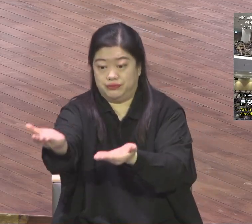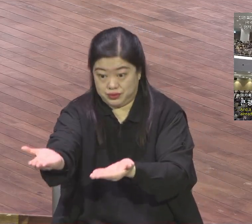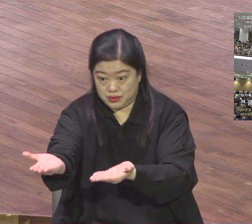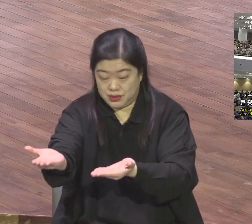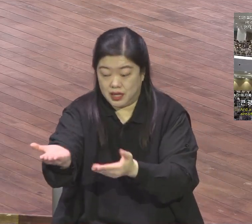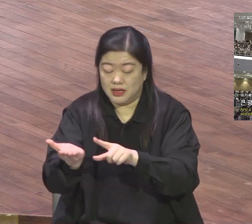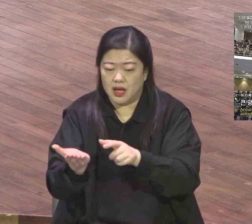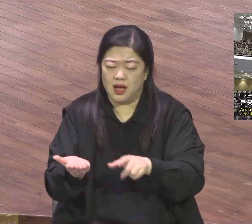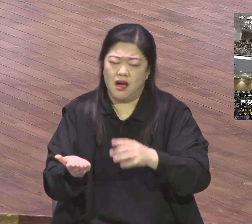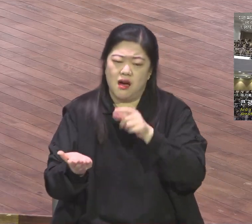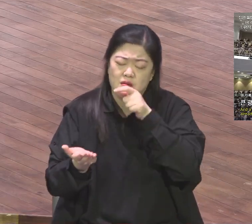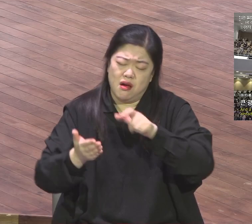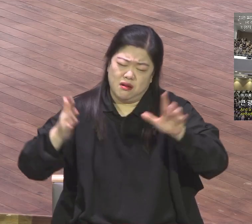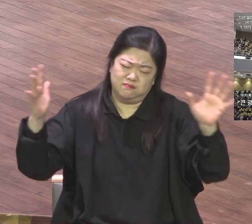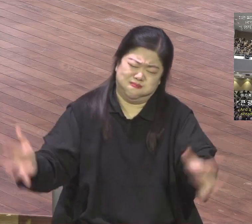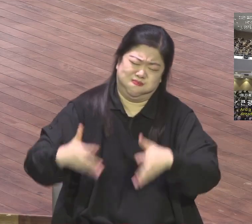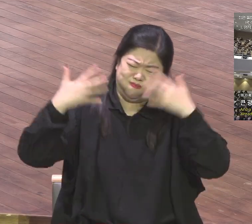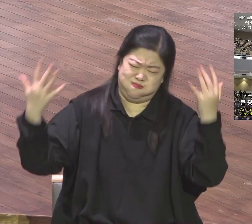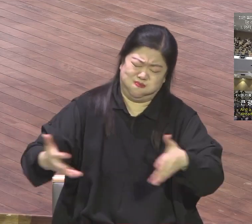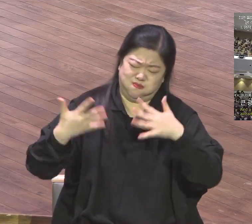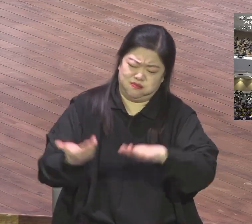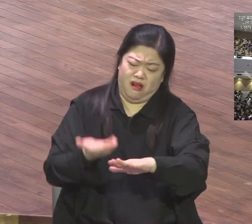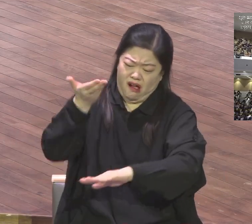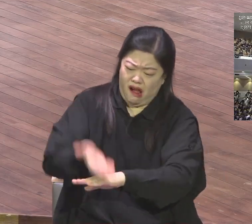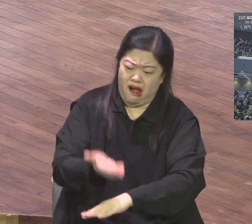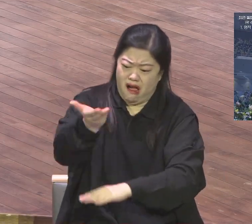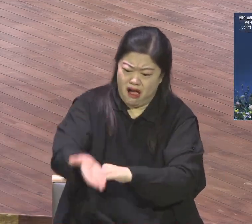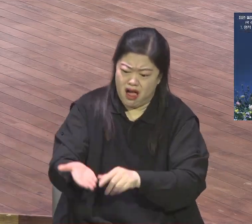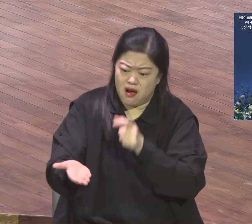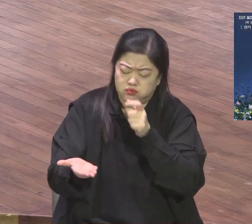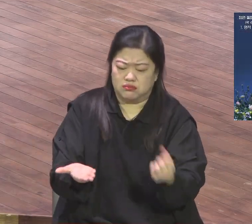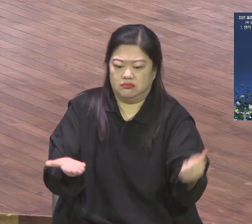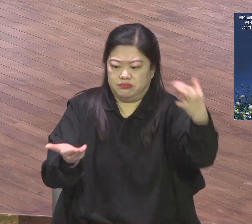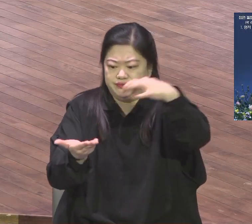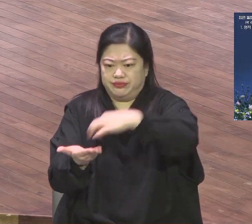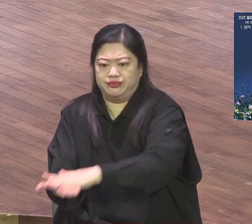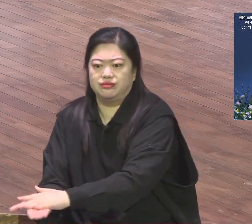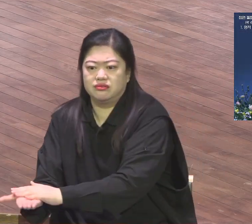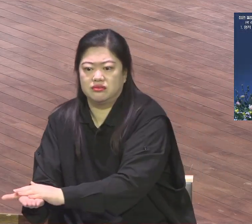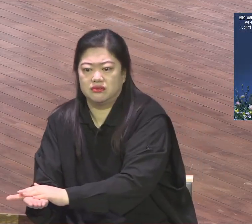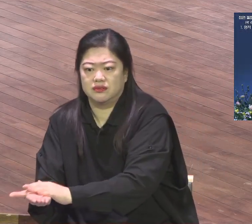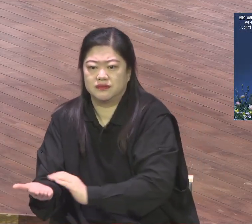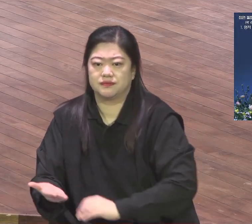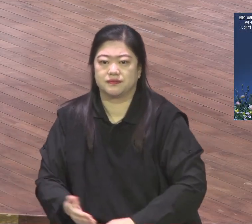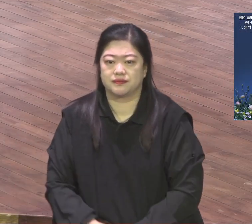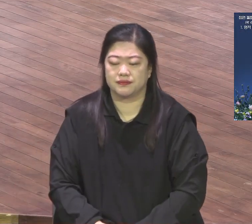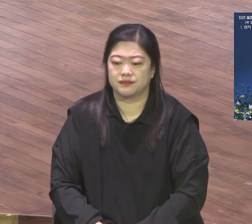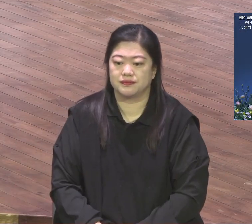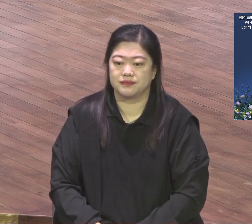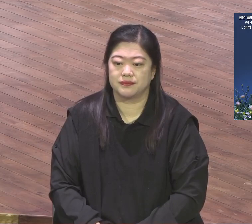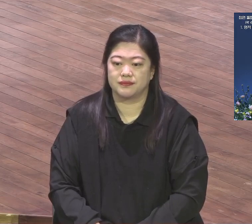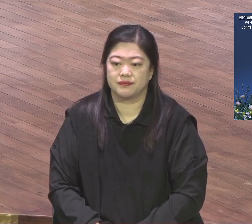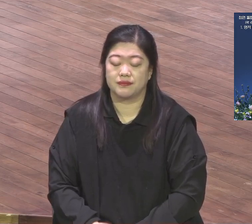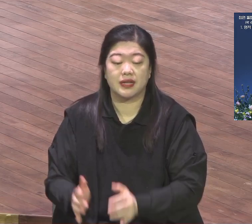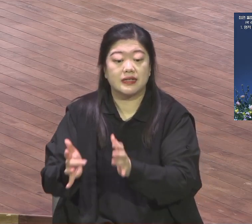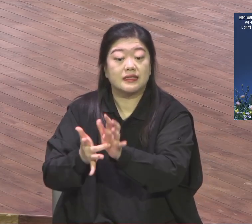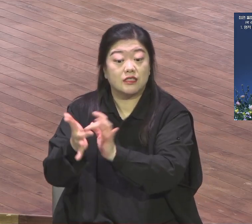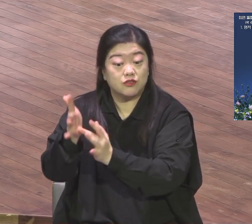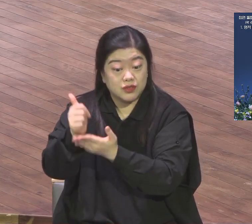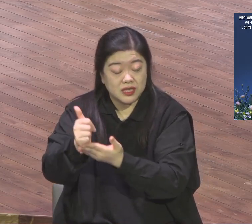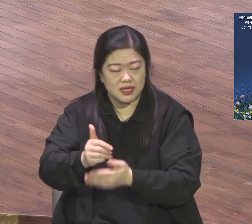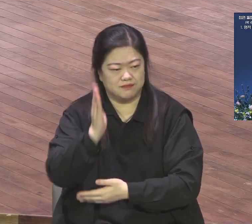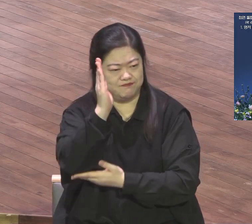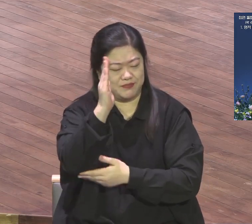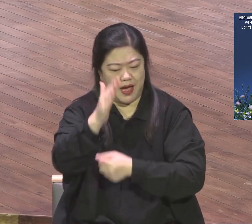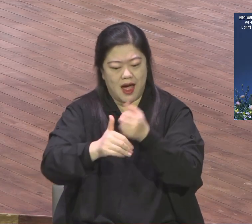들어와 배에 가득하게 되었더라. 예수님께서 큰 무리들에게 여러 가지 비유를 통해서 하나님